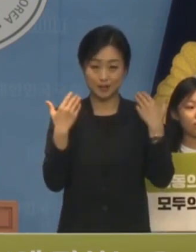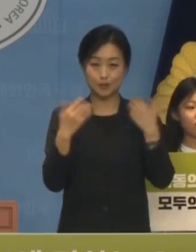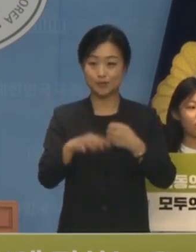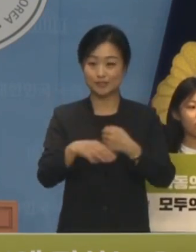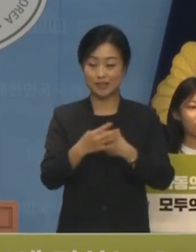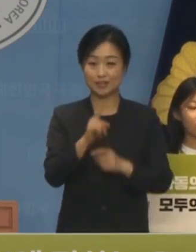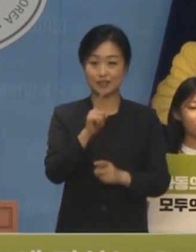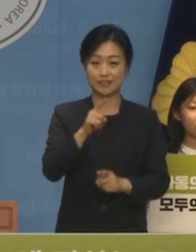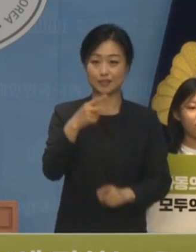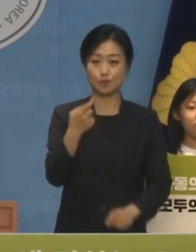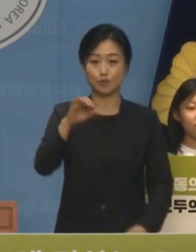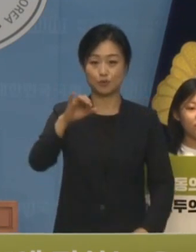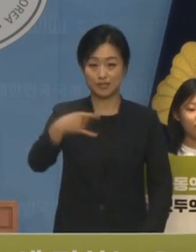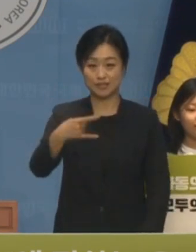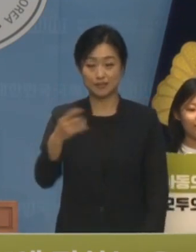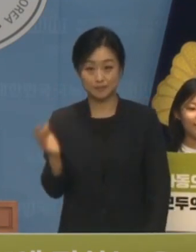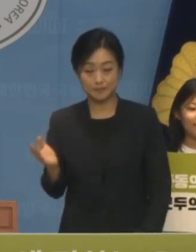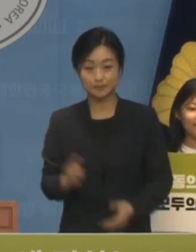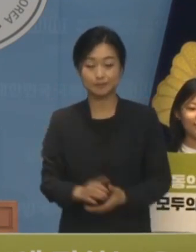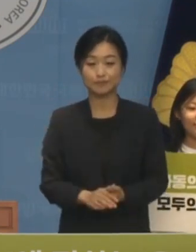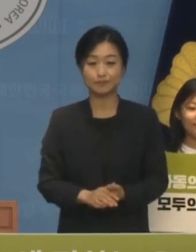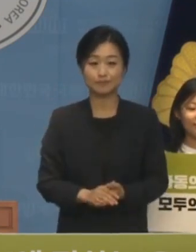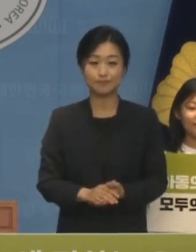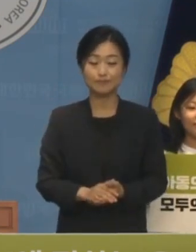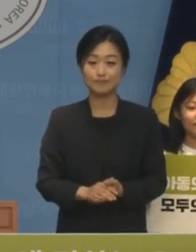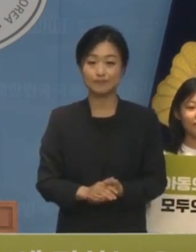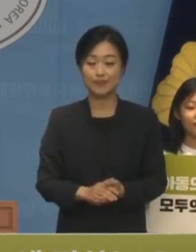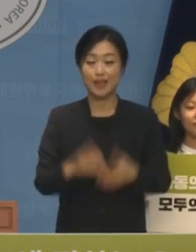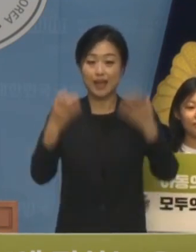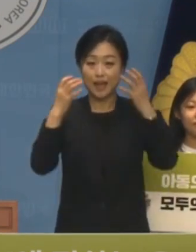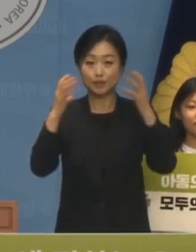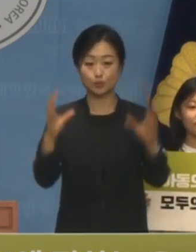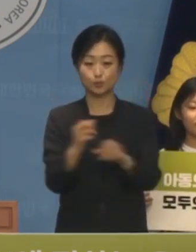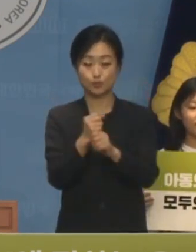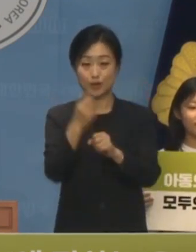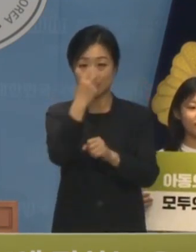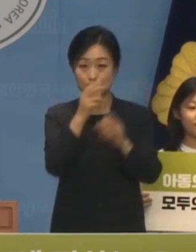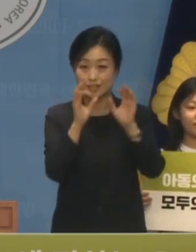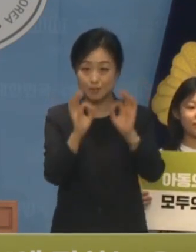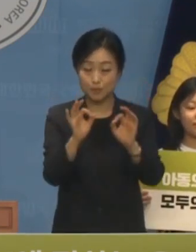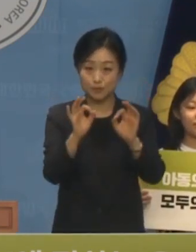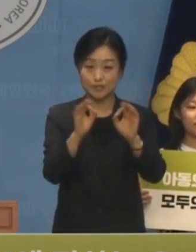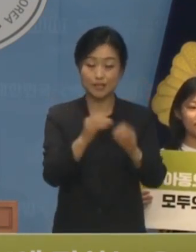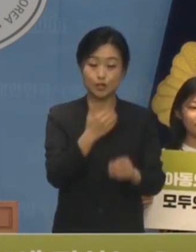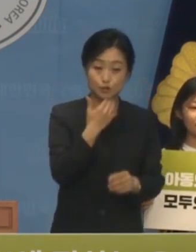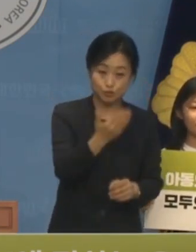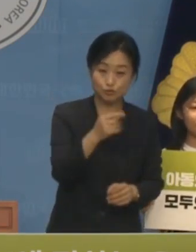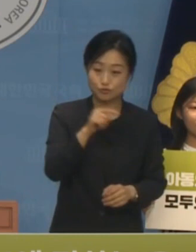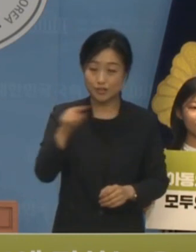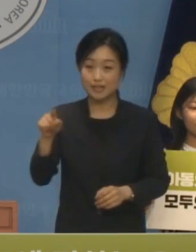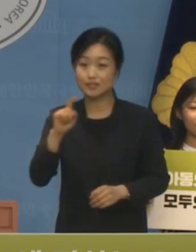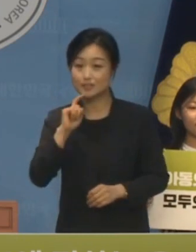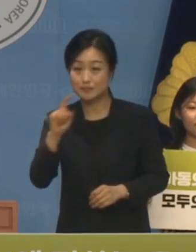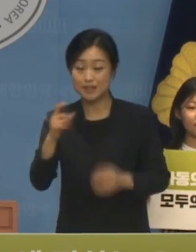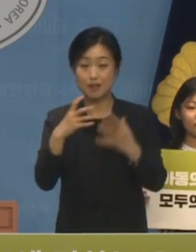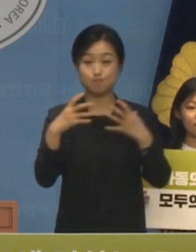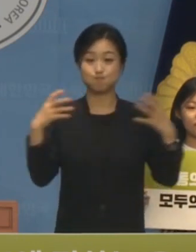이준우입니다. 2023년 대한민국 아동종합실태조사에 따르면 9에서 17세 아동의